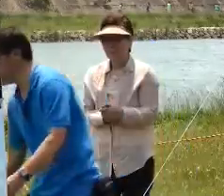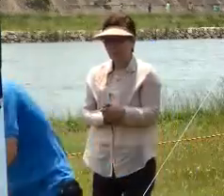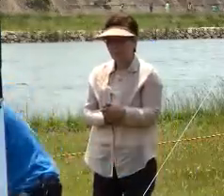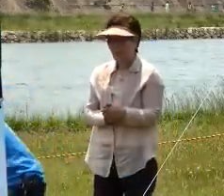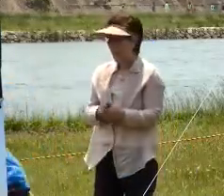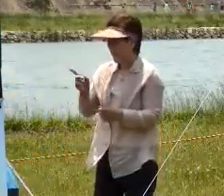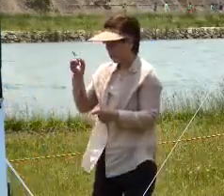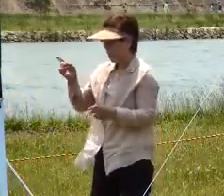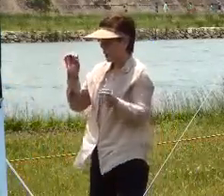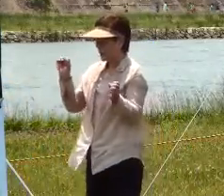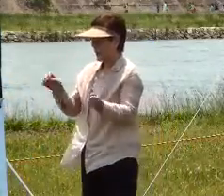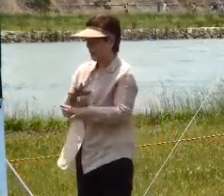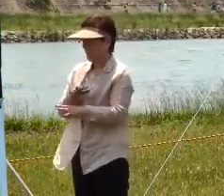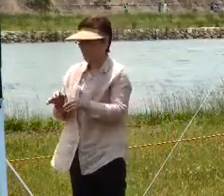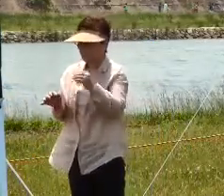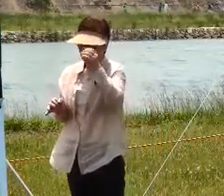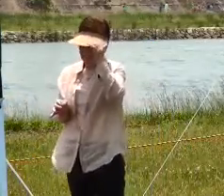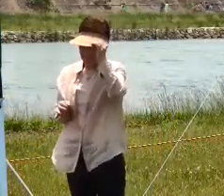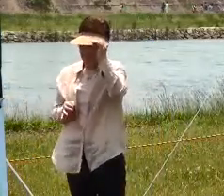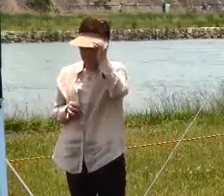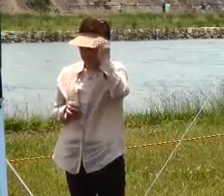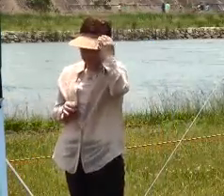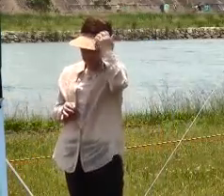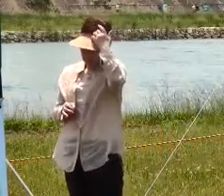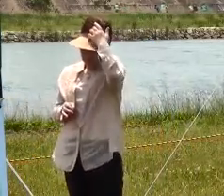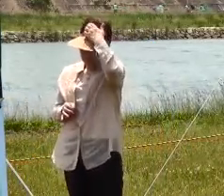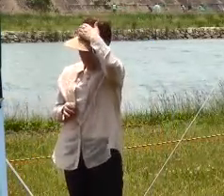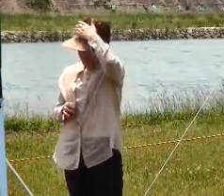う一回賛美しましょう。